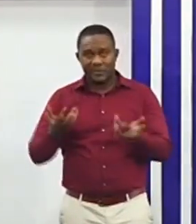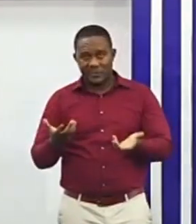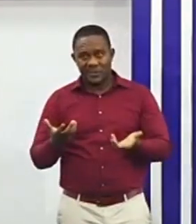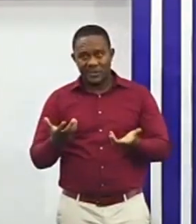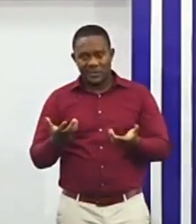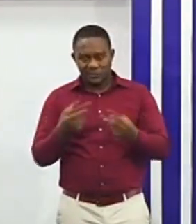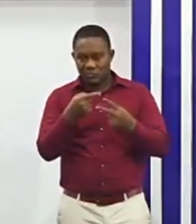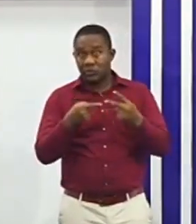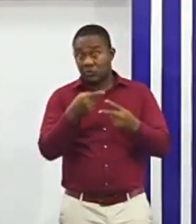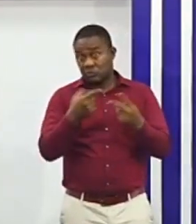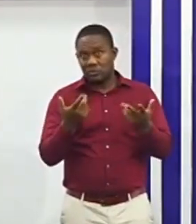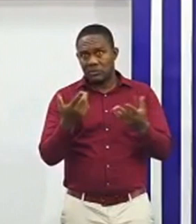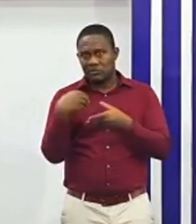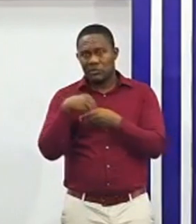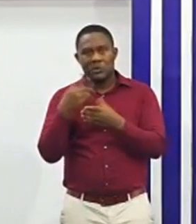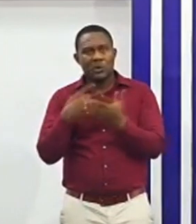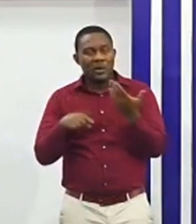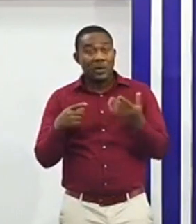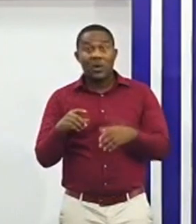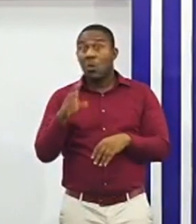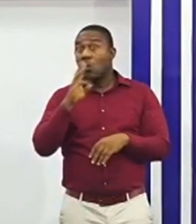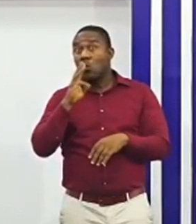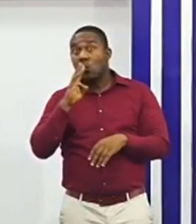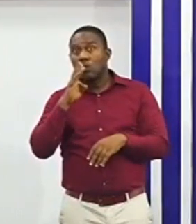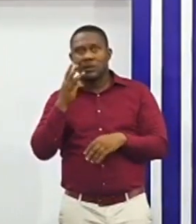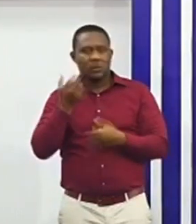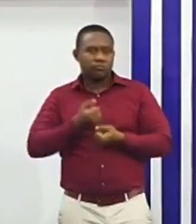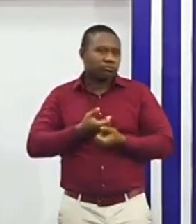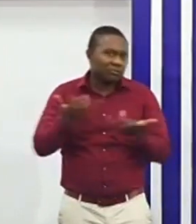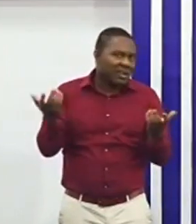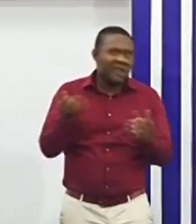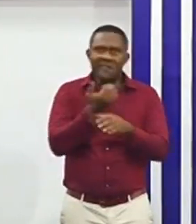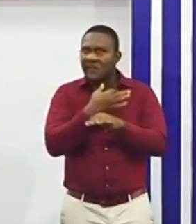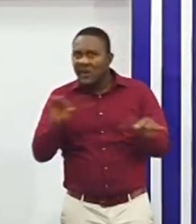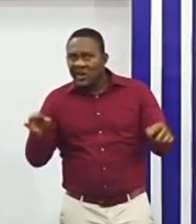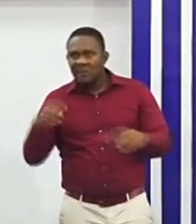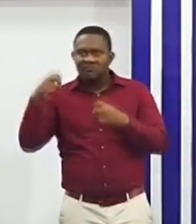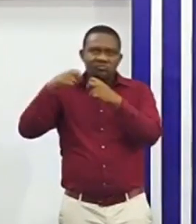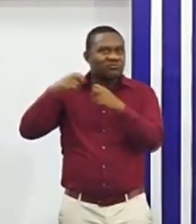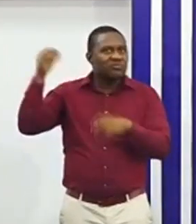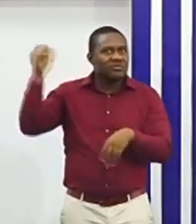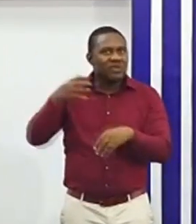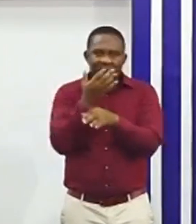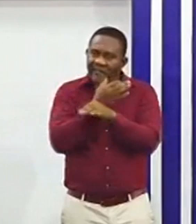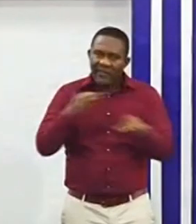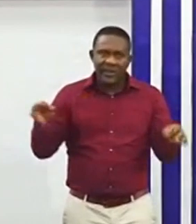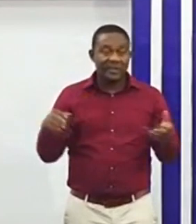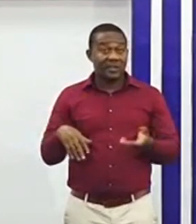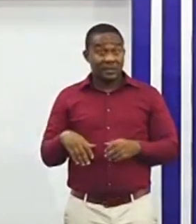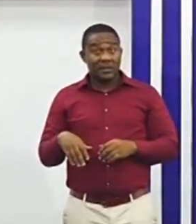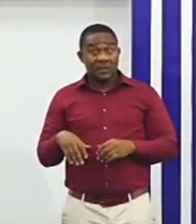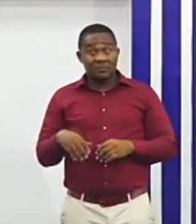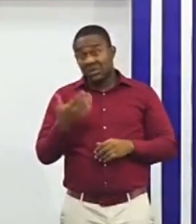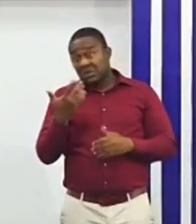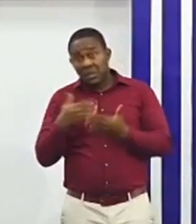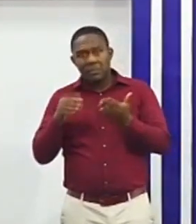parliament na mendar a teng malu yele a jun pon zenta sanga government te tre librisi diri